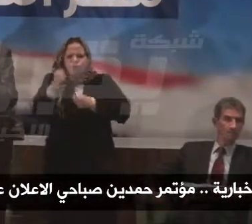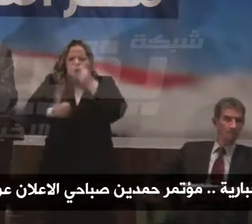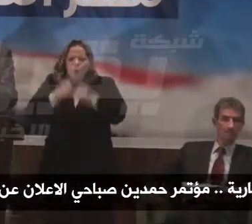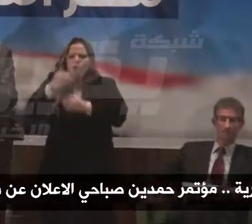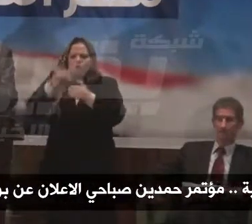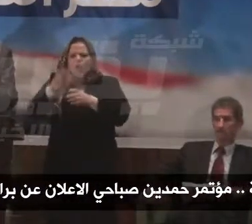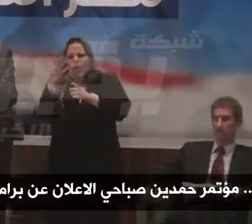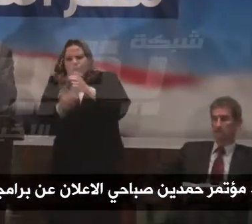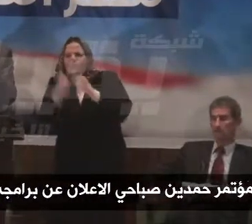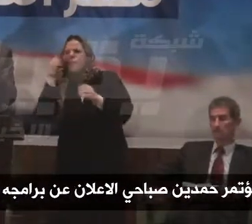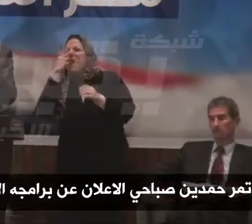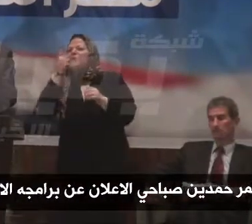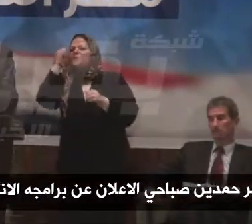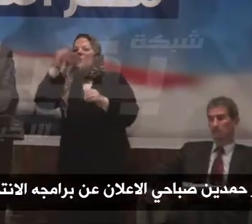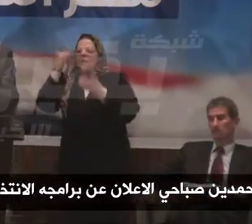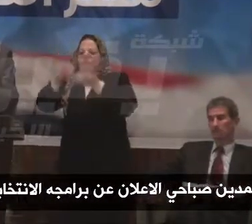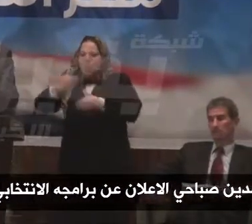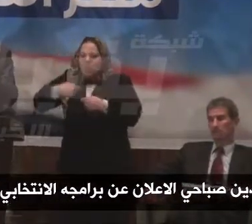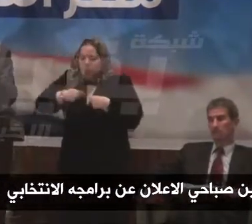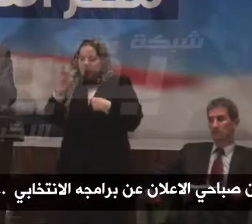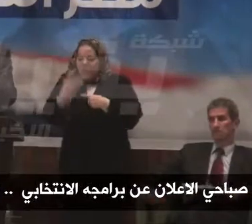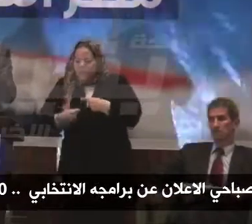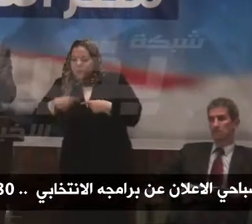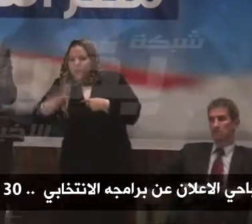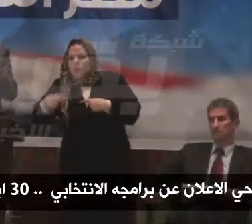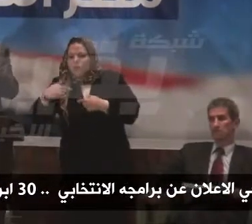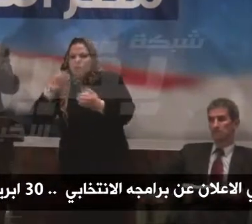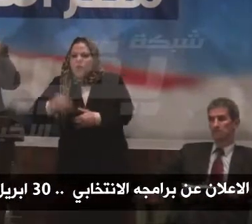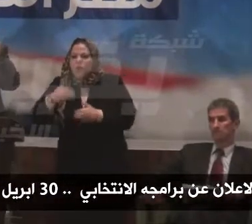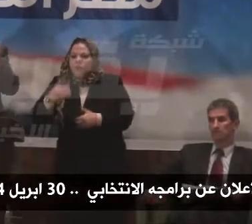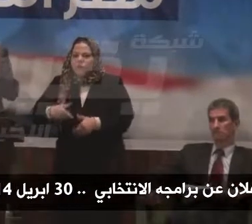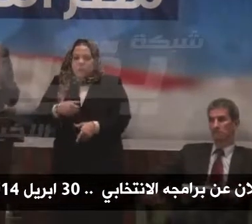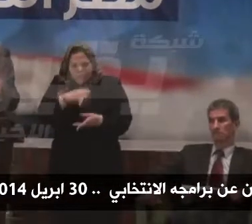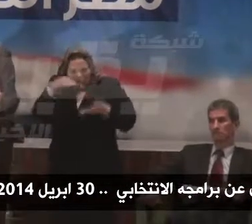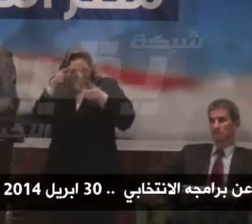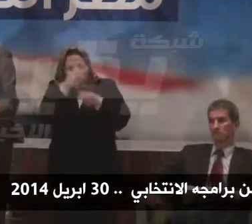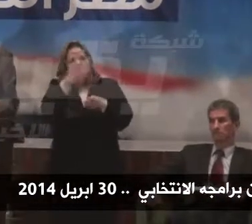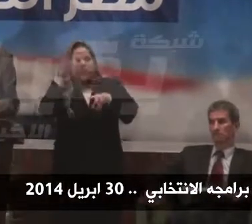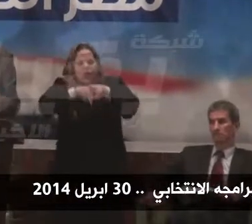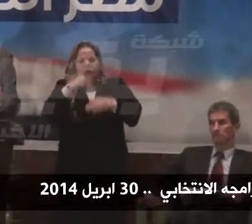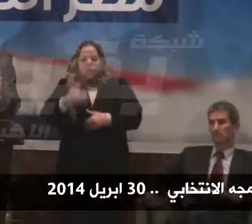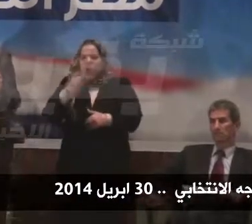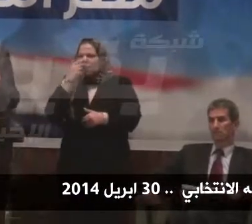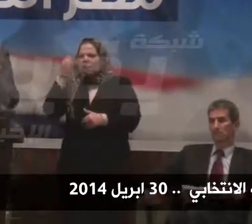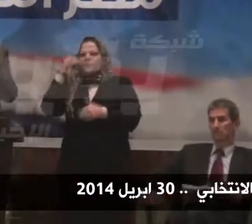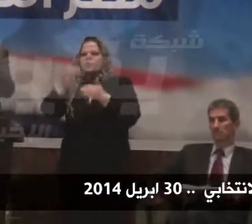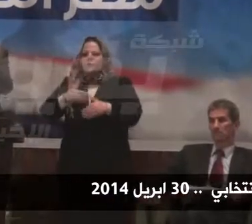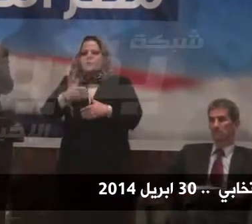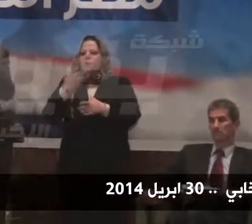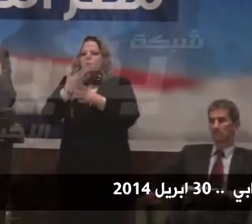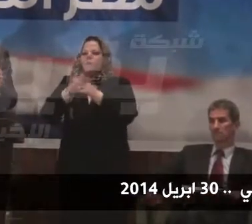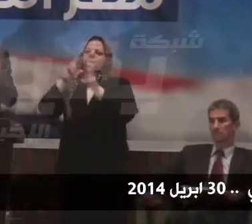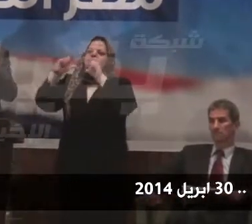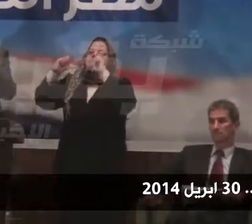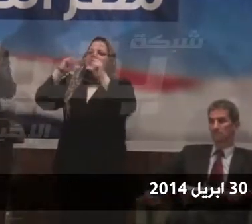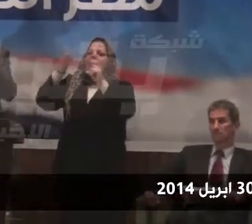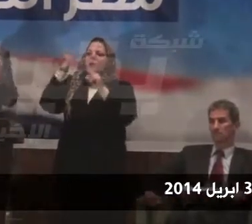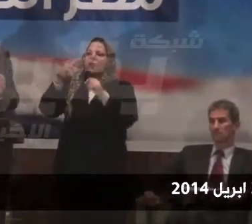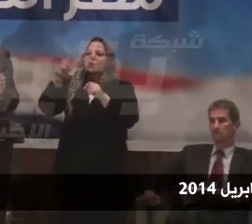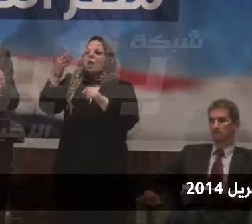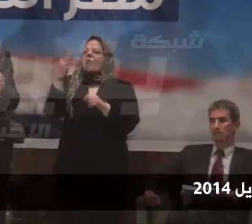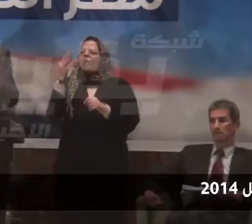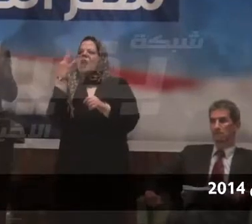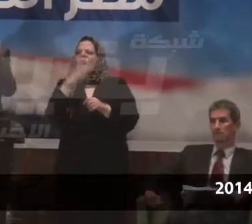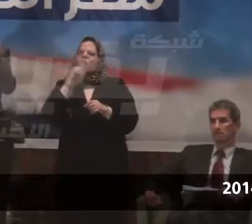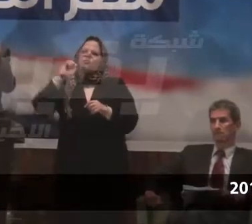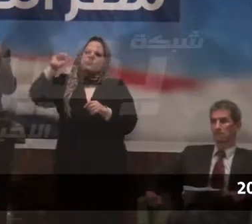وصغار الفلاحين المعدمين اللي البنك حاطط عليهم فلوس من هنا لغاية السقف ده عشان خد في الأول